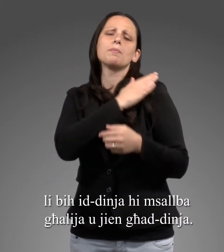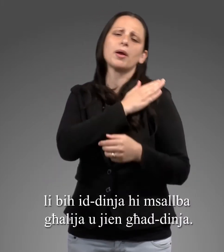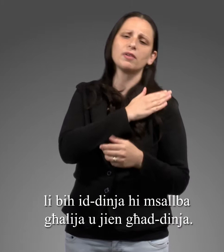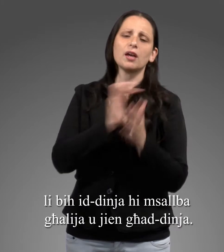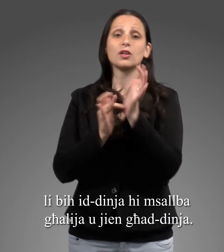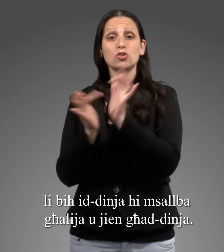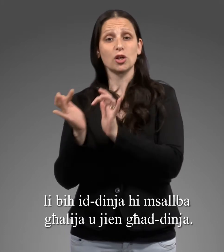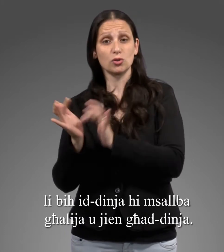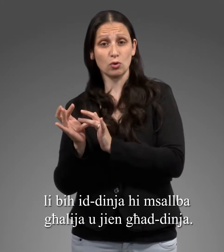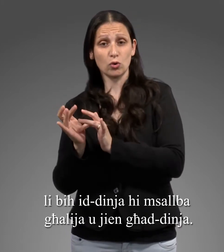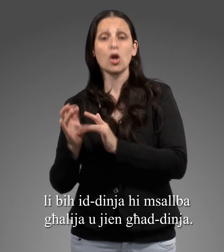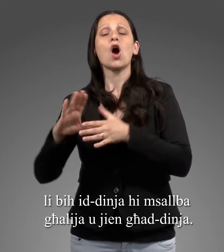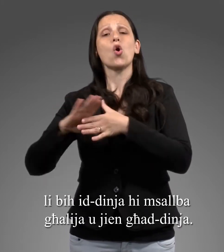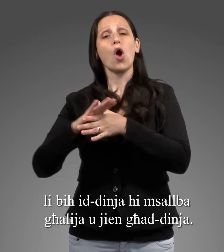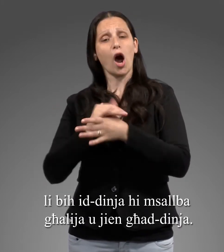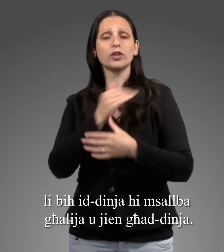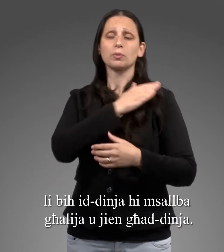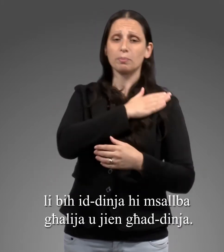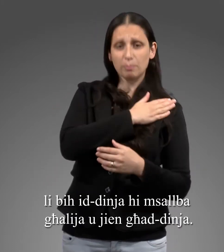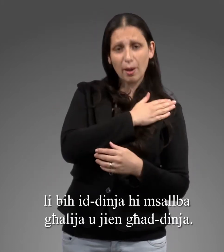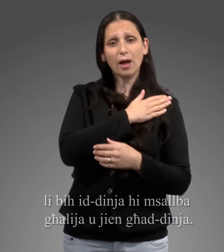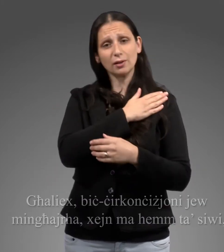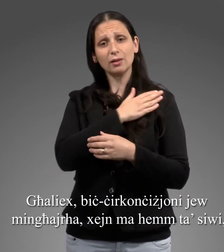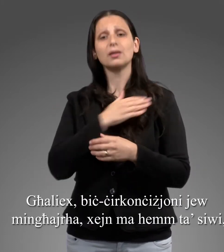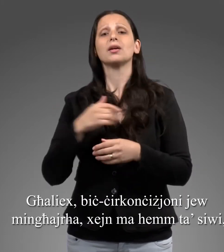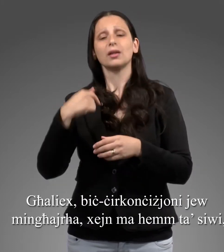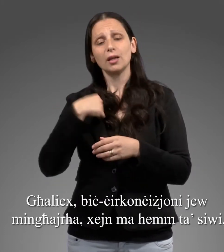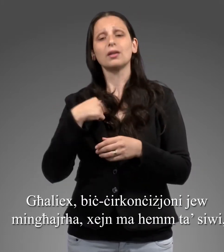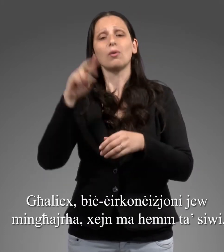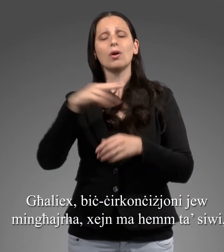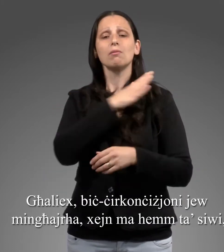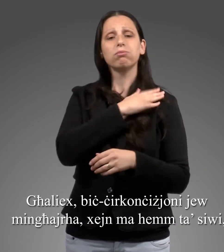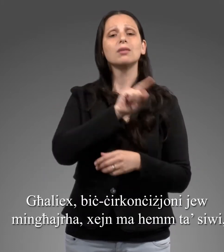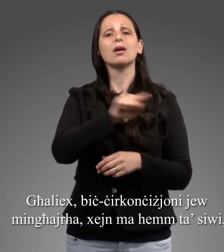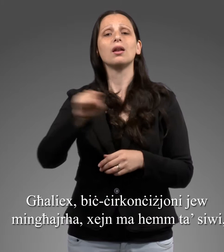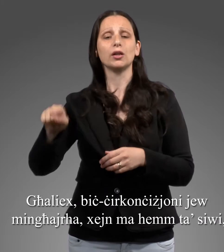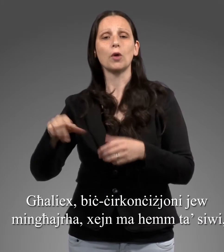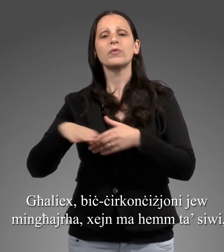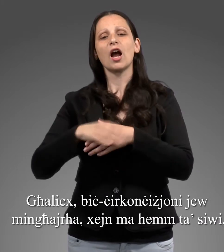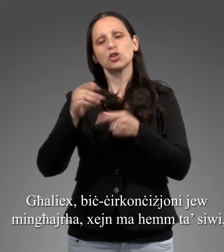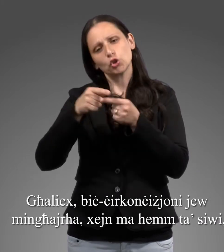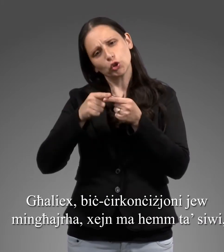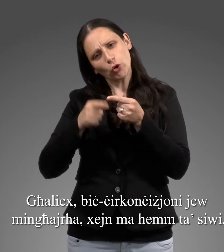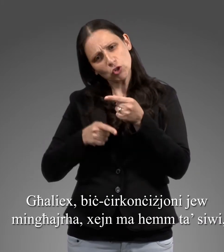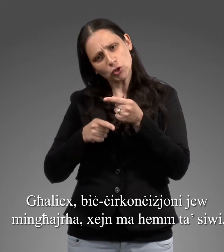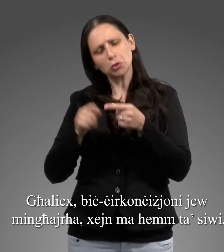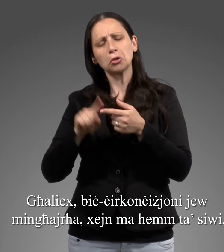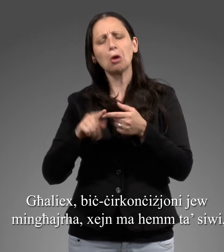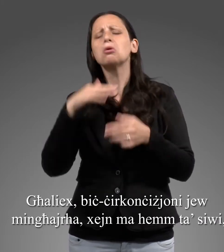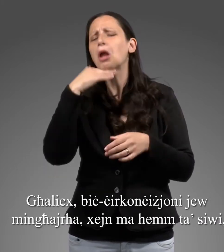id-dinja imsalba għalija u jiena għad-dinja. Għaliex biċ-ċirkonċiżjoni jew mingħajra? Xejn ma hemm ta'